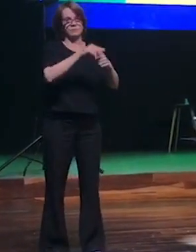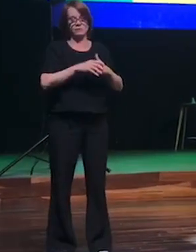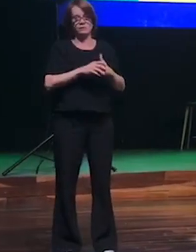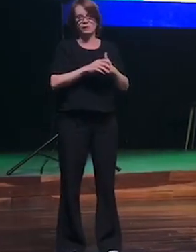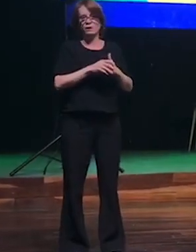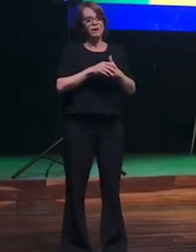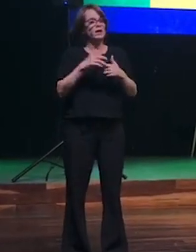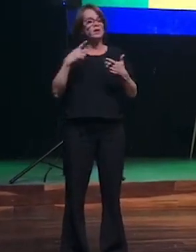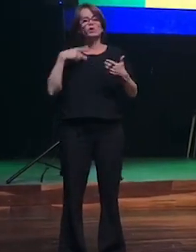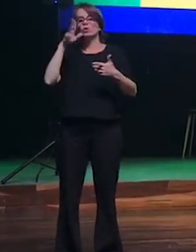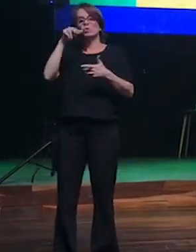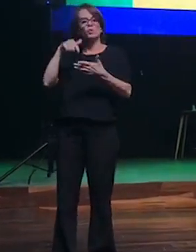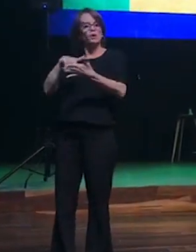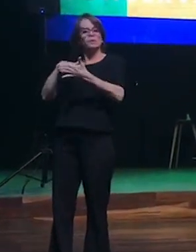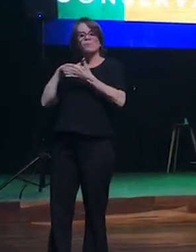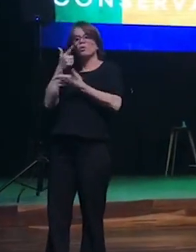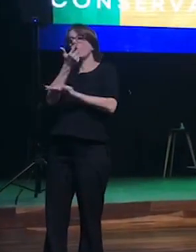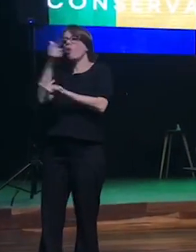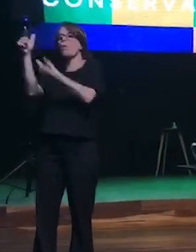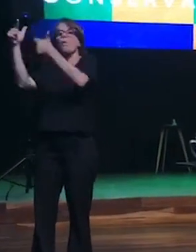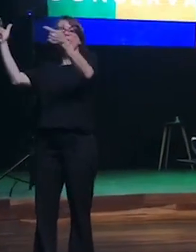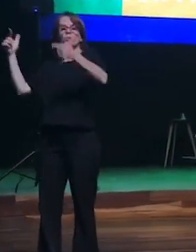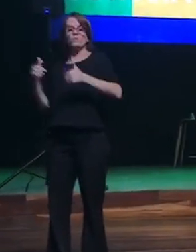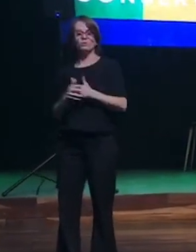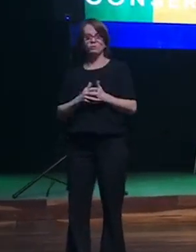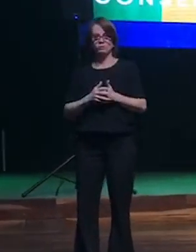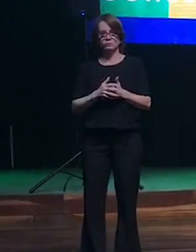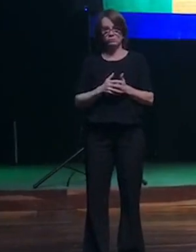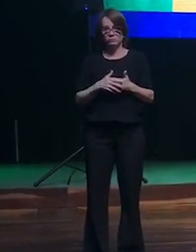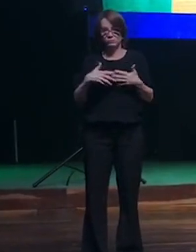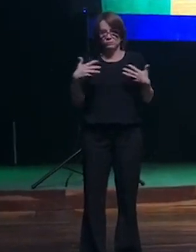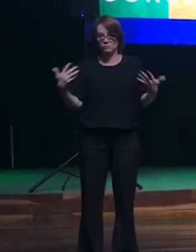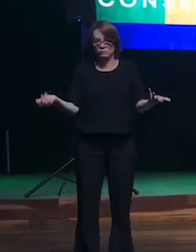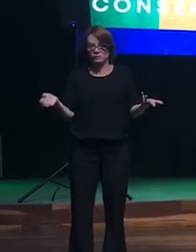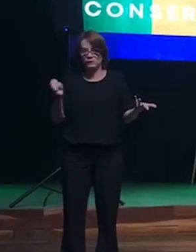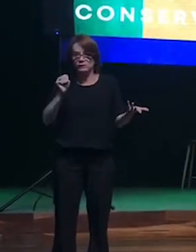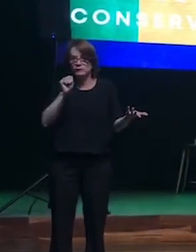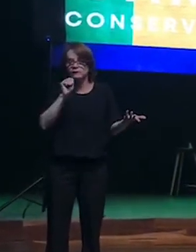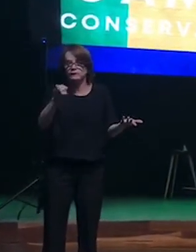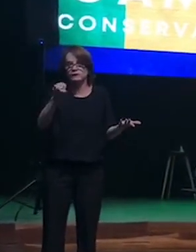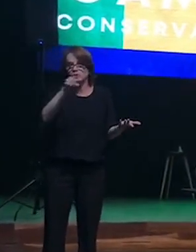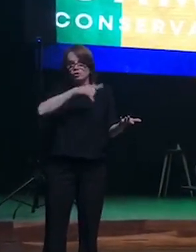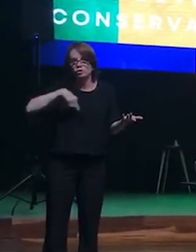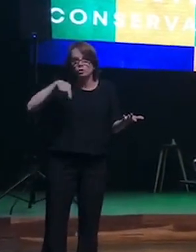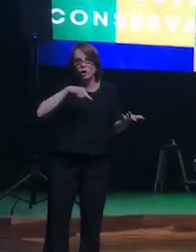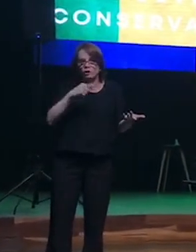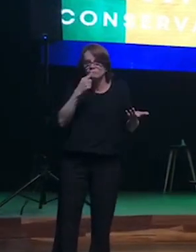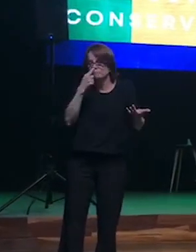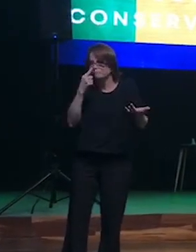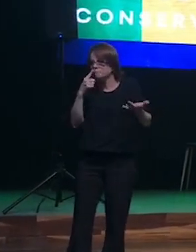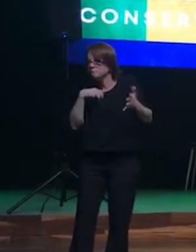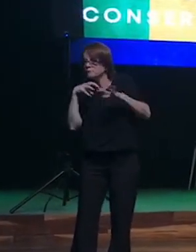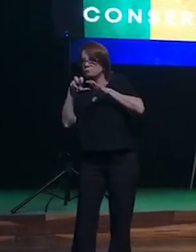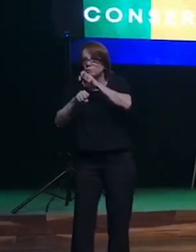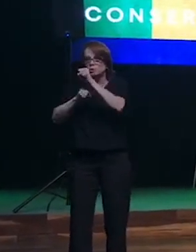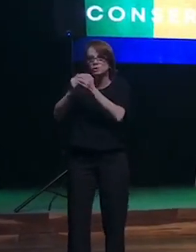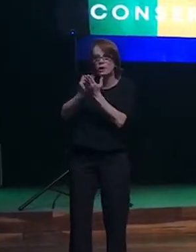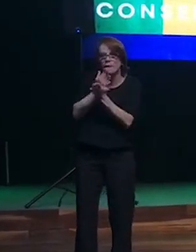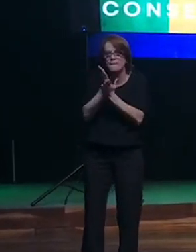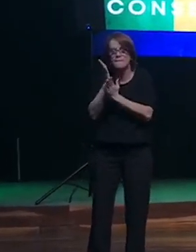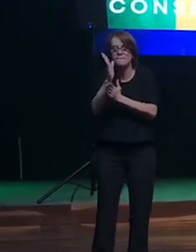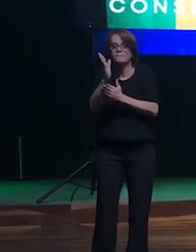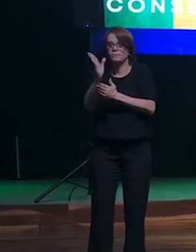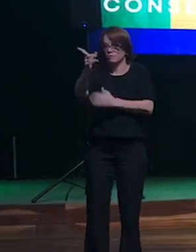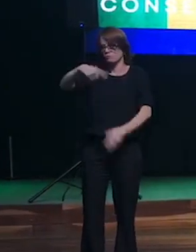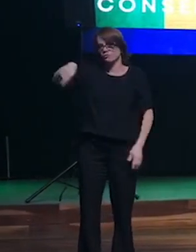de conhecimento. De maneira que, se não for pelo instinto, se não fosse pelo